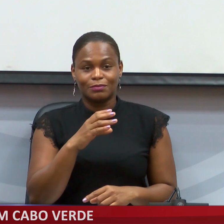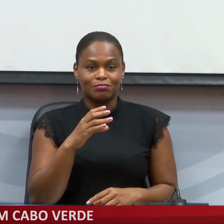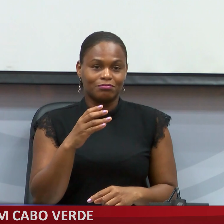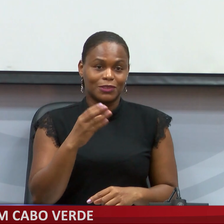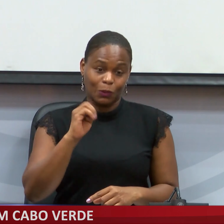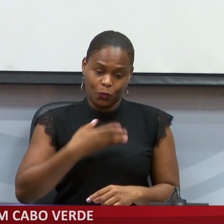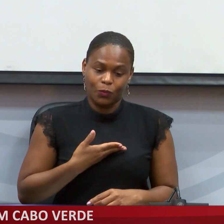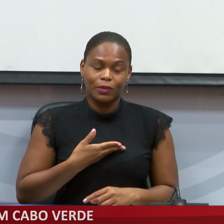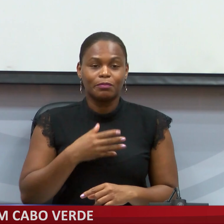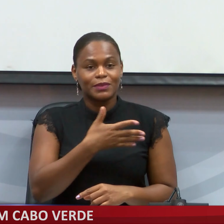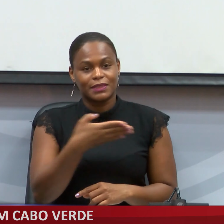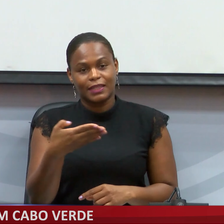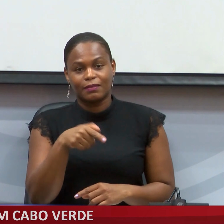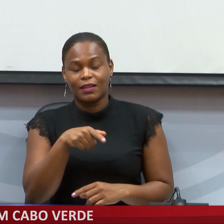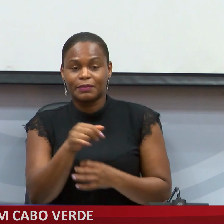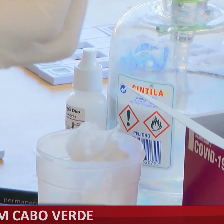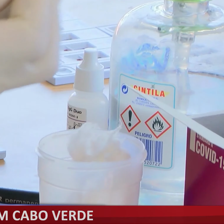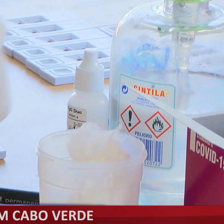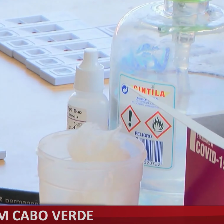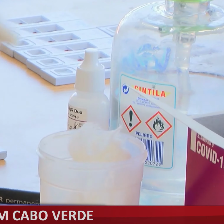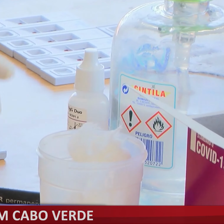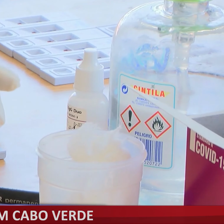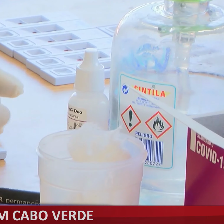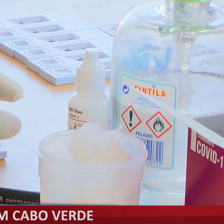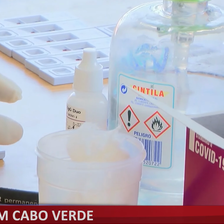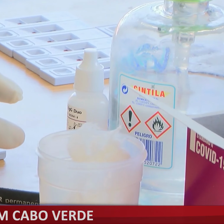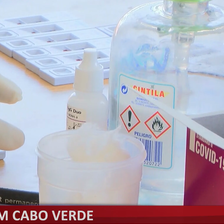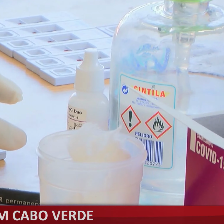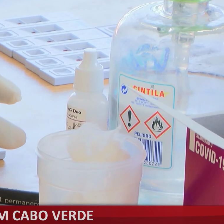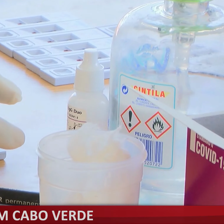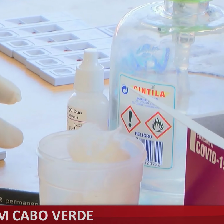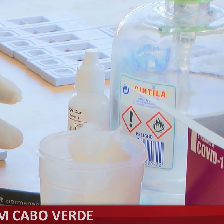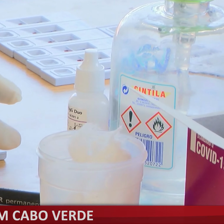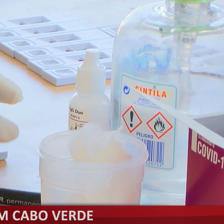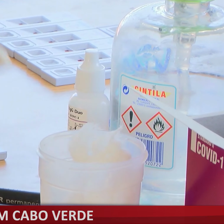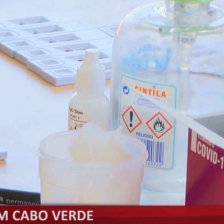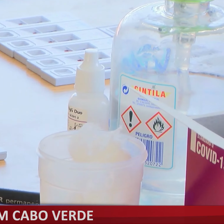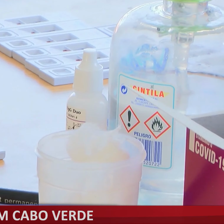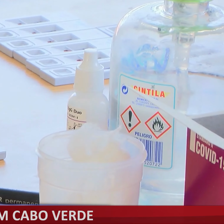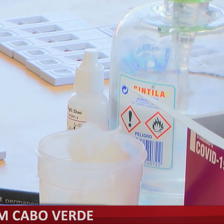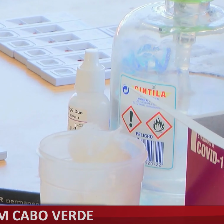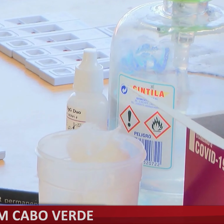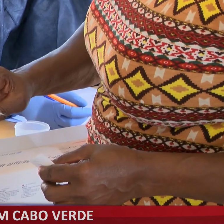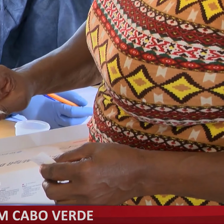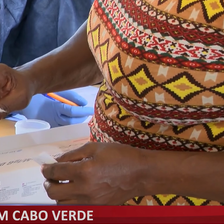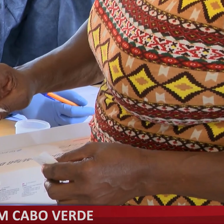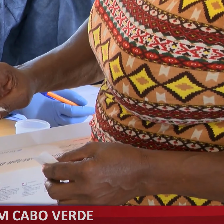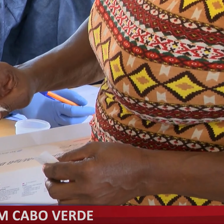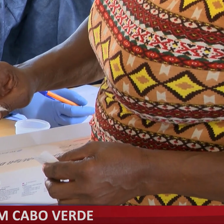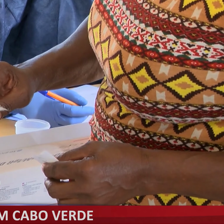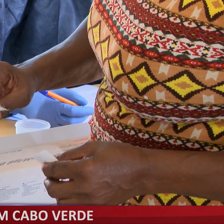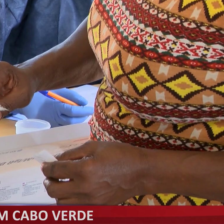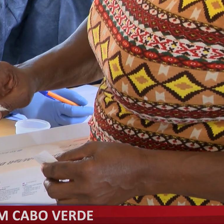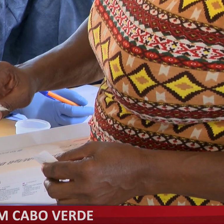e 17 no Sal. Artur Correia aproveita para lembrar às pessoas que efetuaram testes da Covid-19